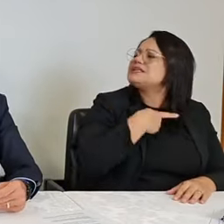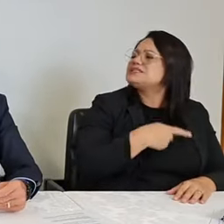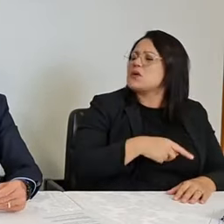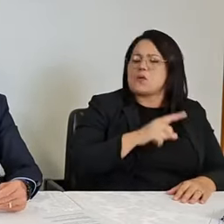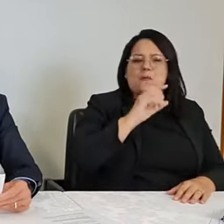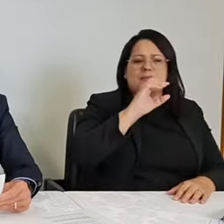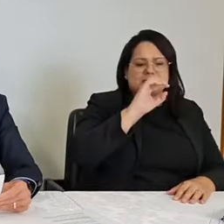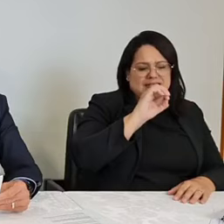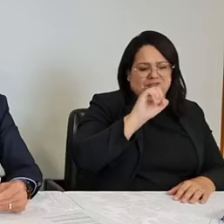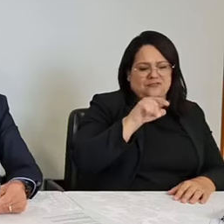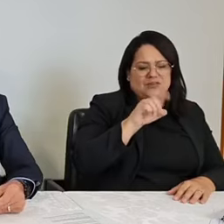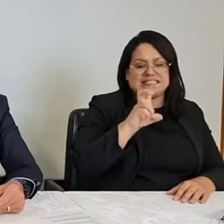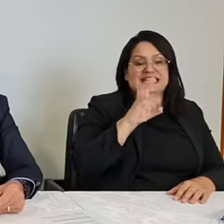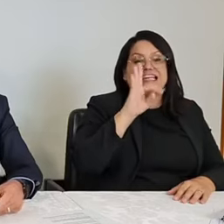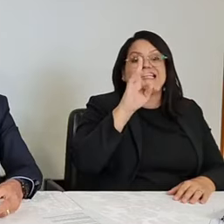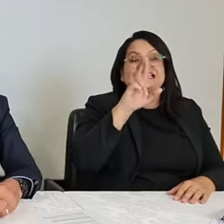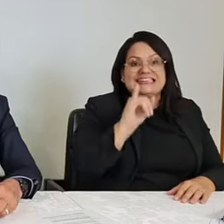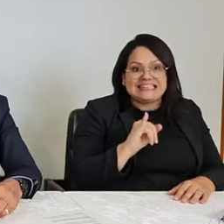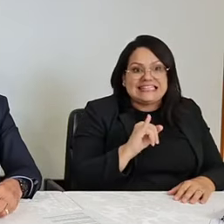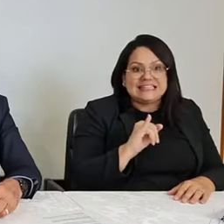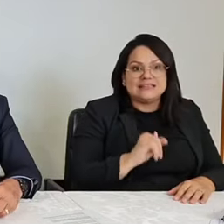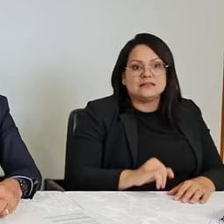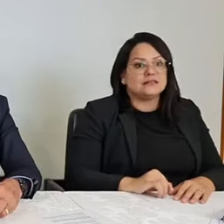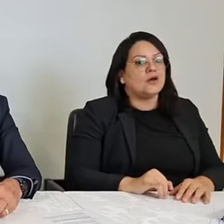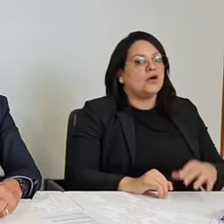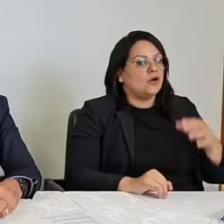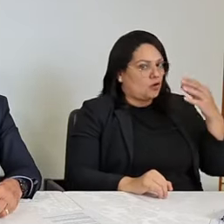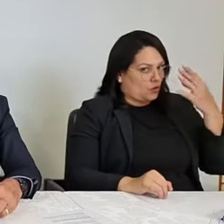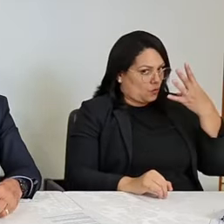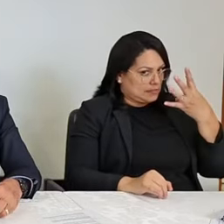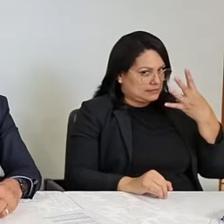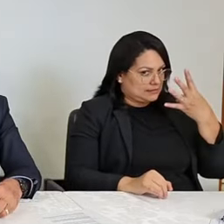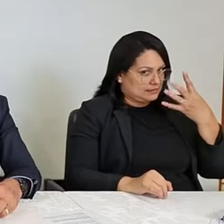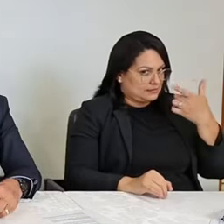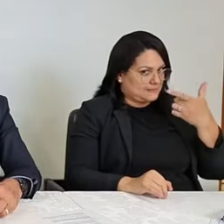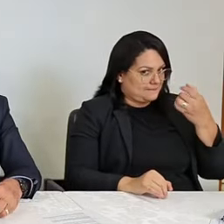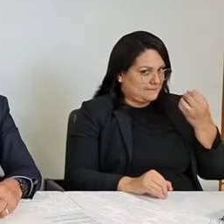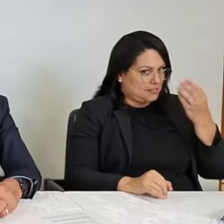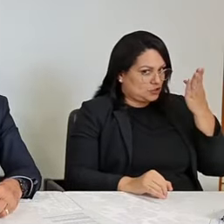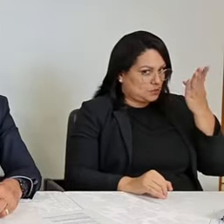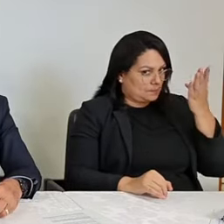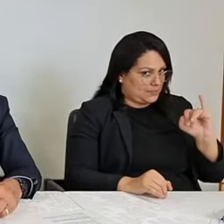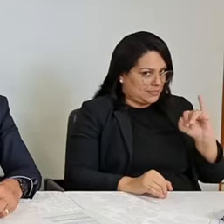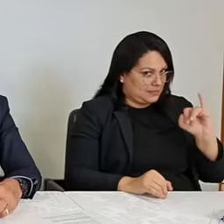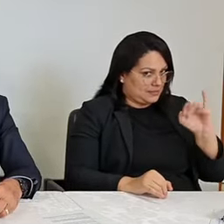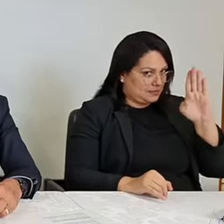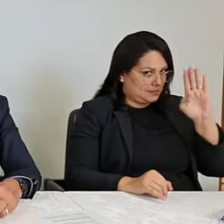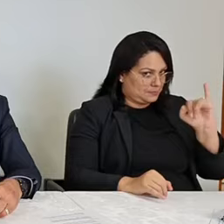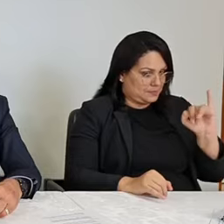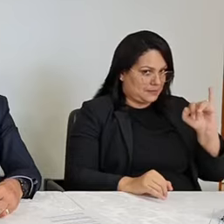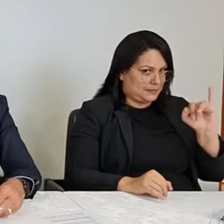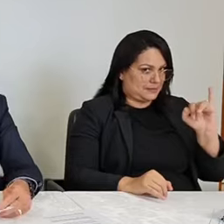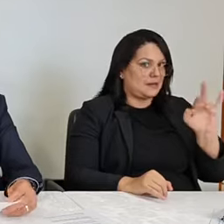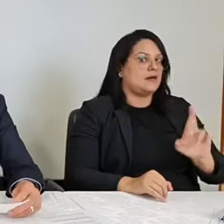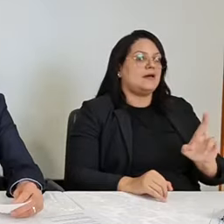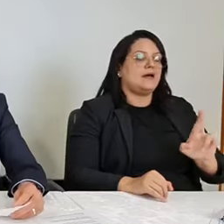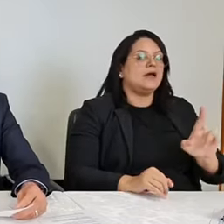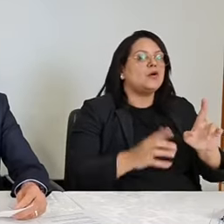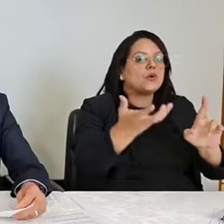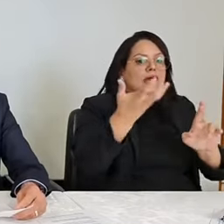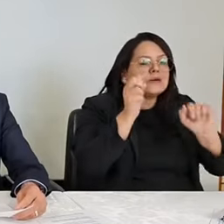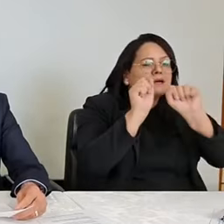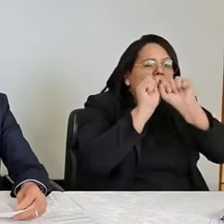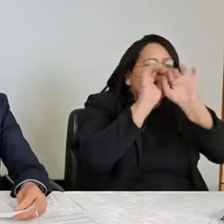O número correto são 420 bilhões aproximadamente. E aí deixa eu só falar de forma clara, presidente, porque aqui é um